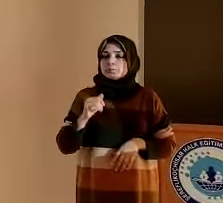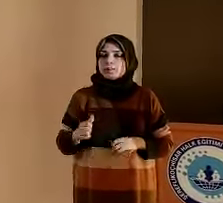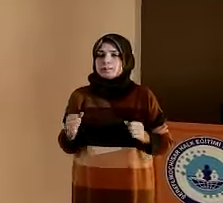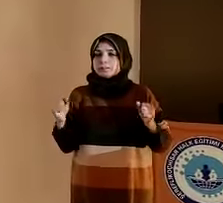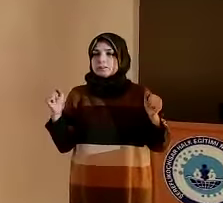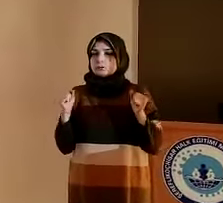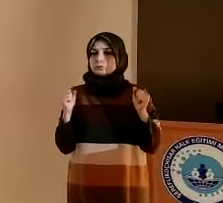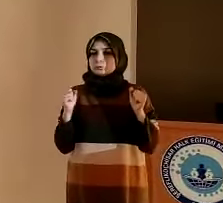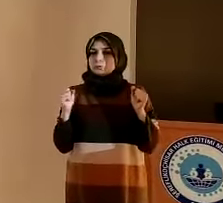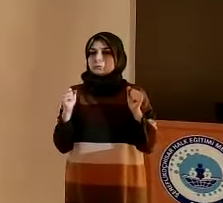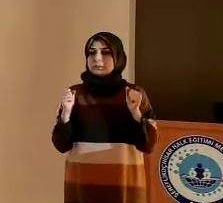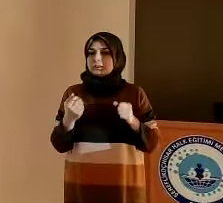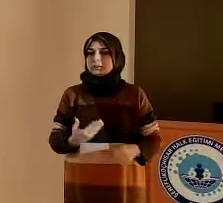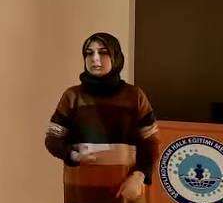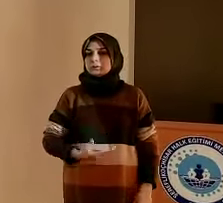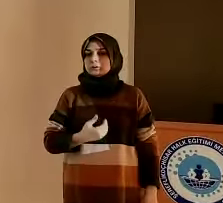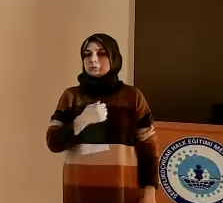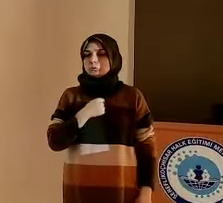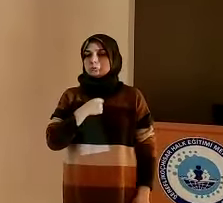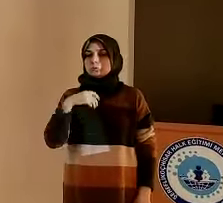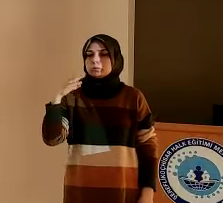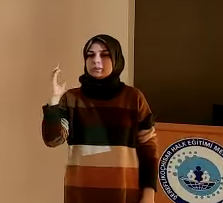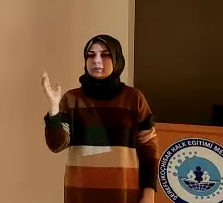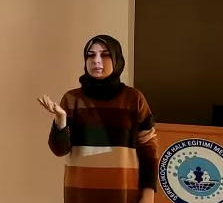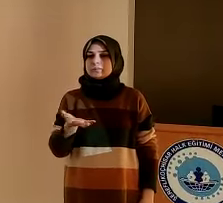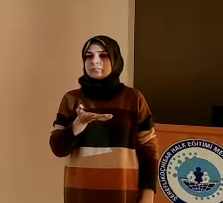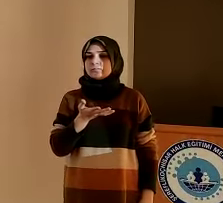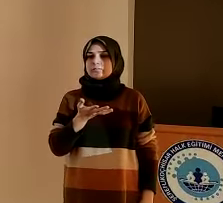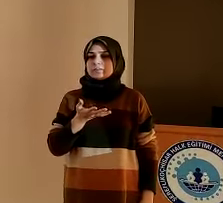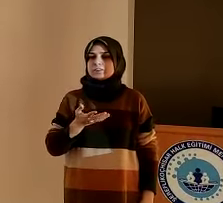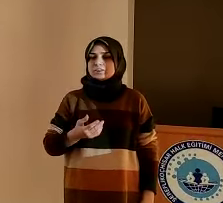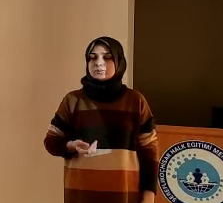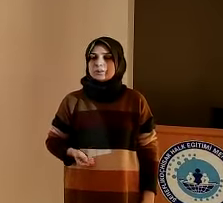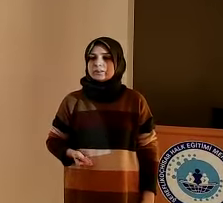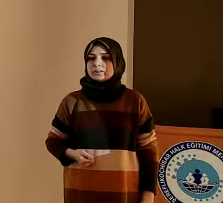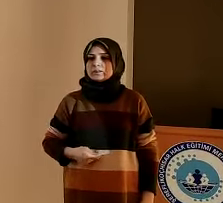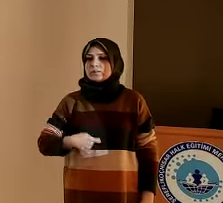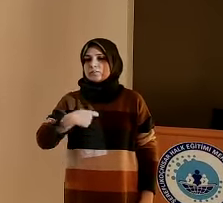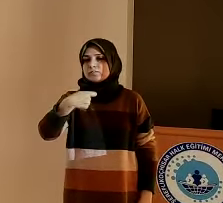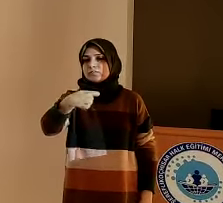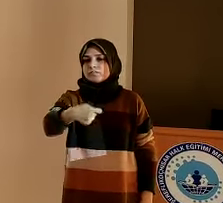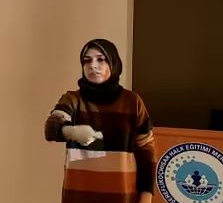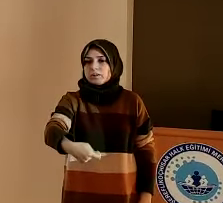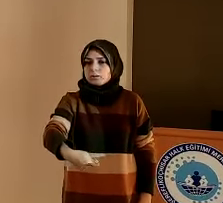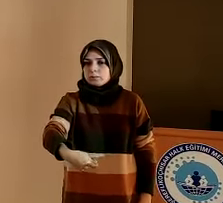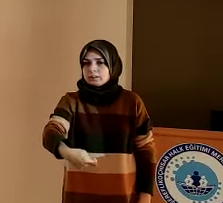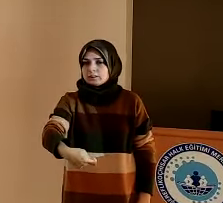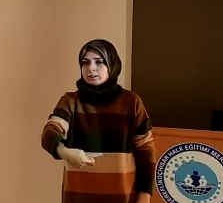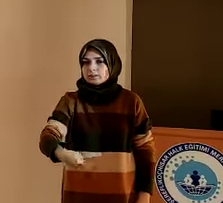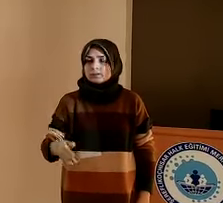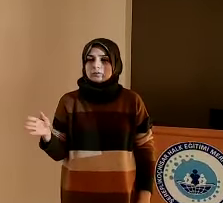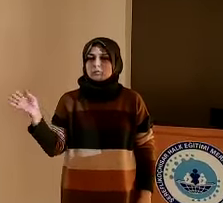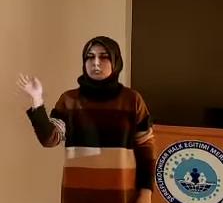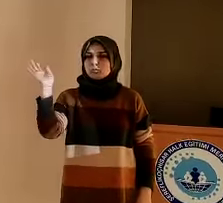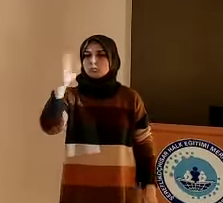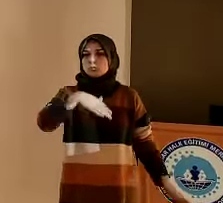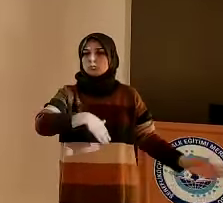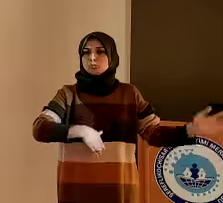üflemek, üşümek, üzülmek, vazgeçmek, vermek,